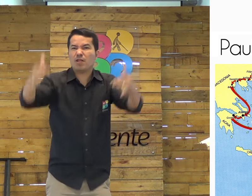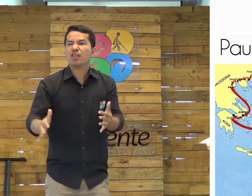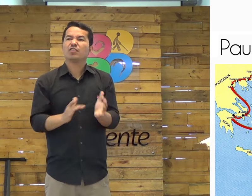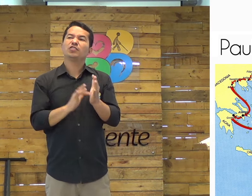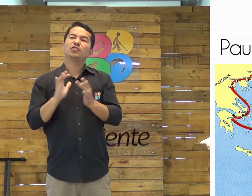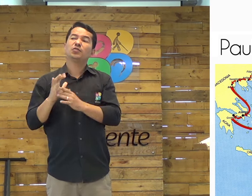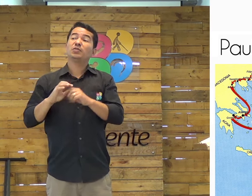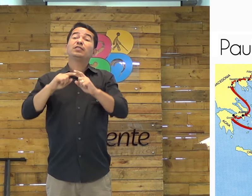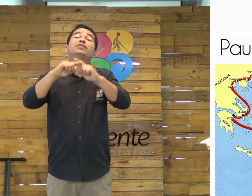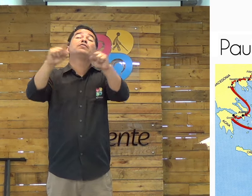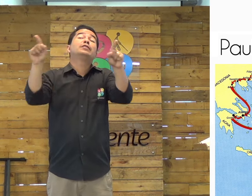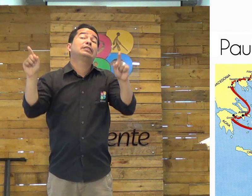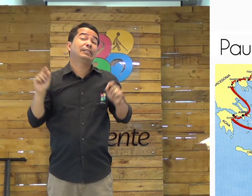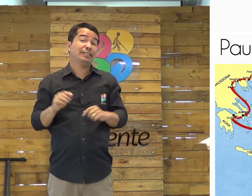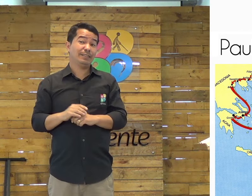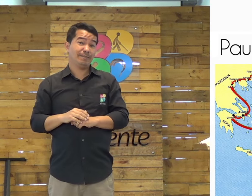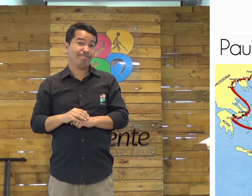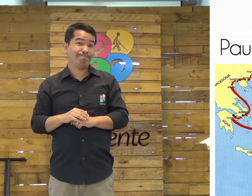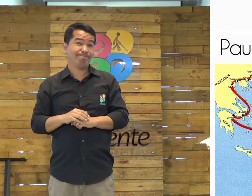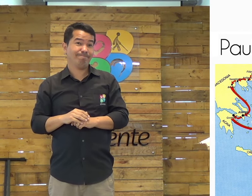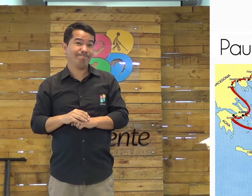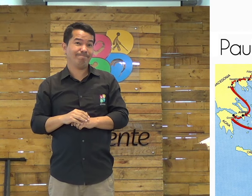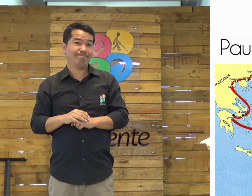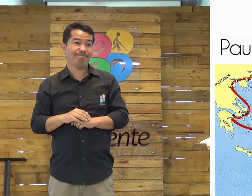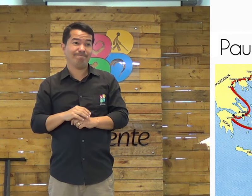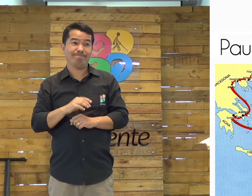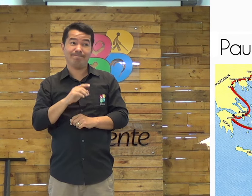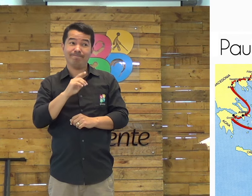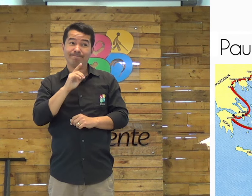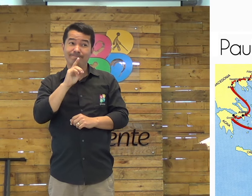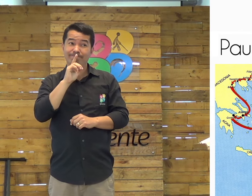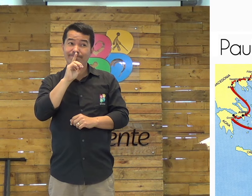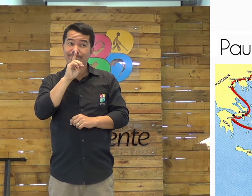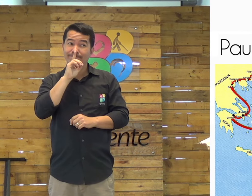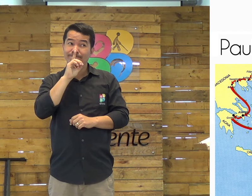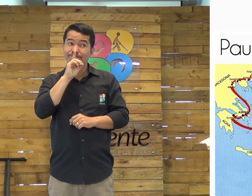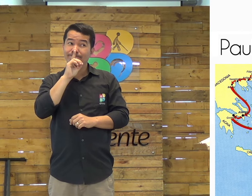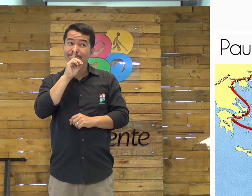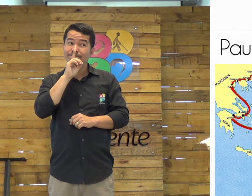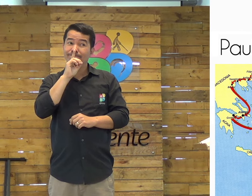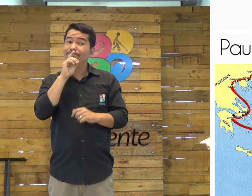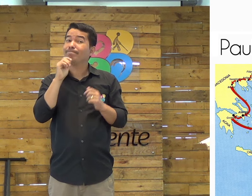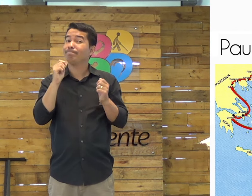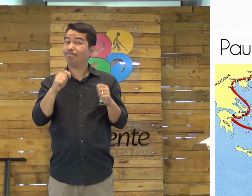e tem essa audácia mesmo, essa ousadia. Mas e vocês?